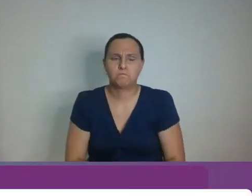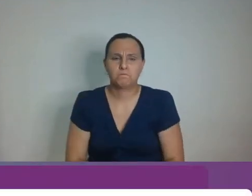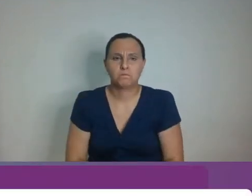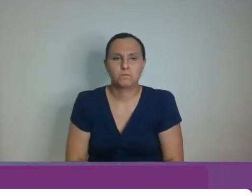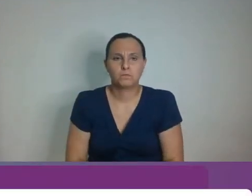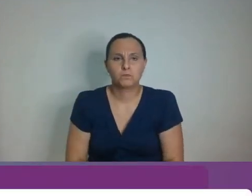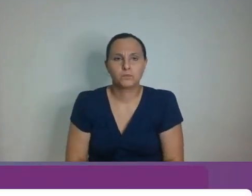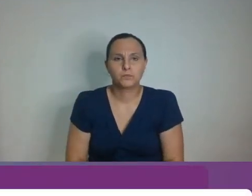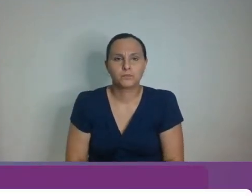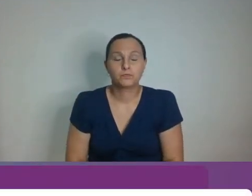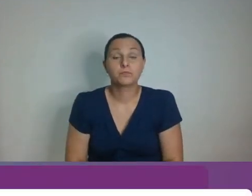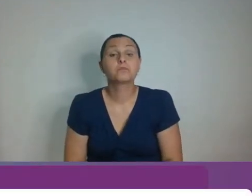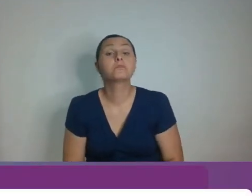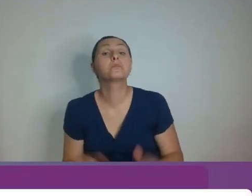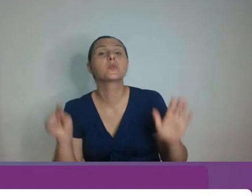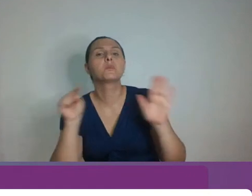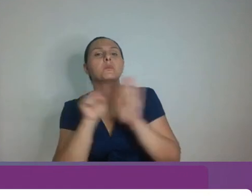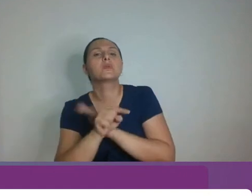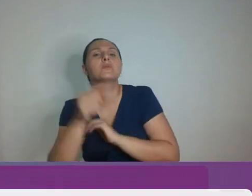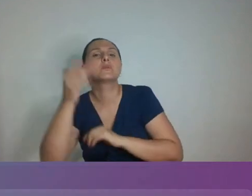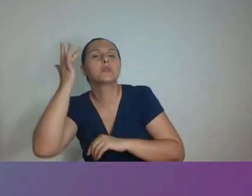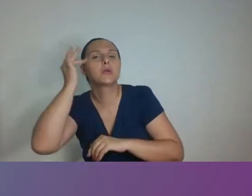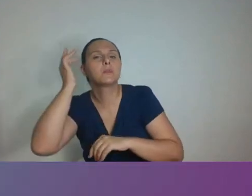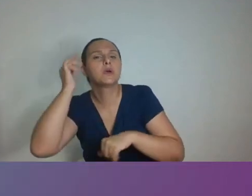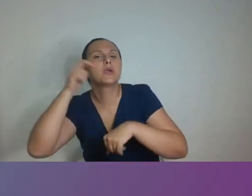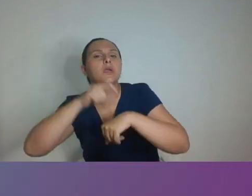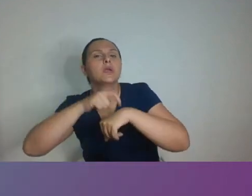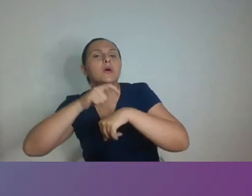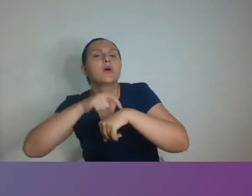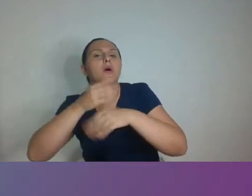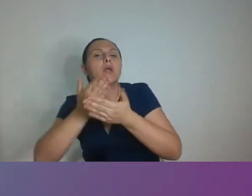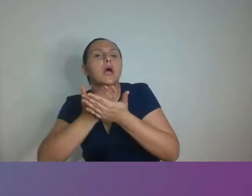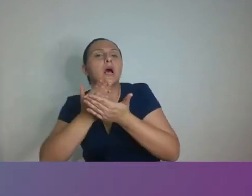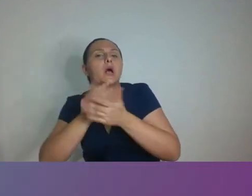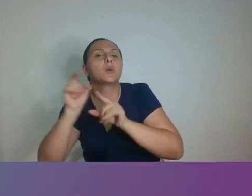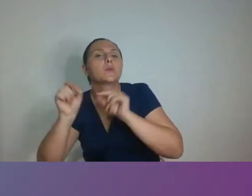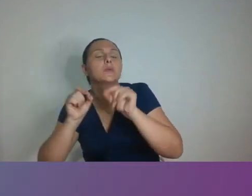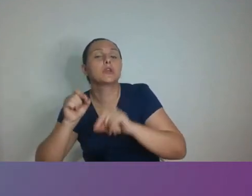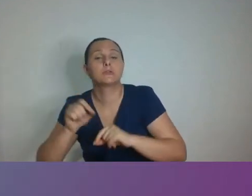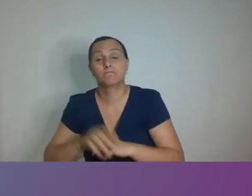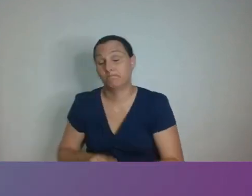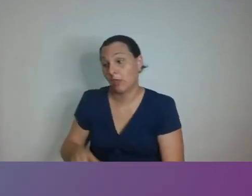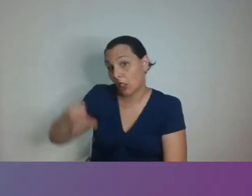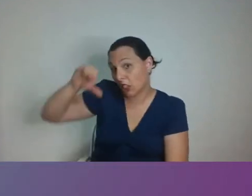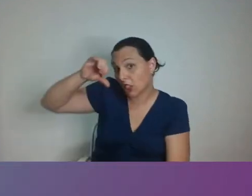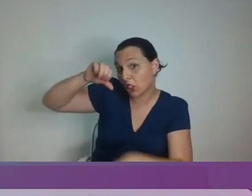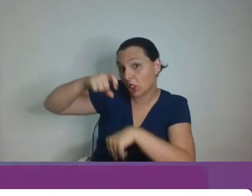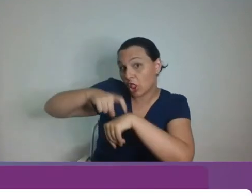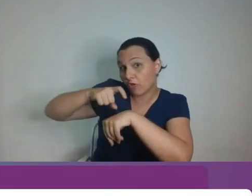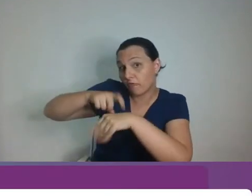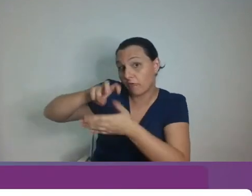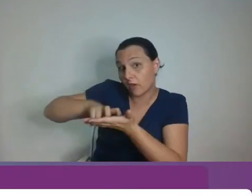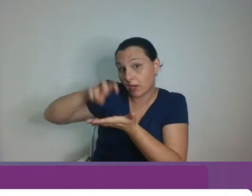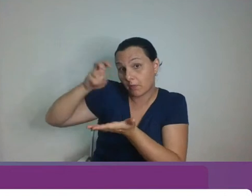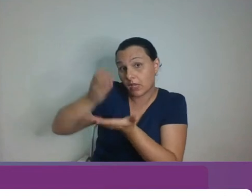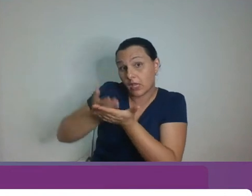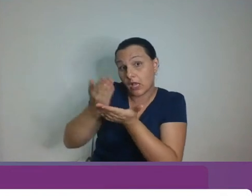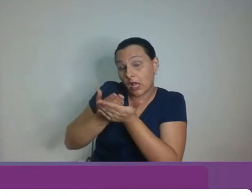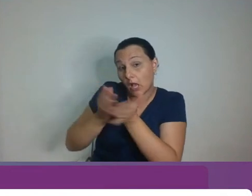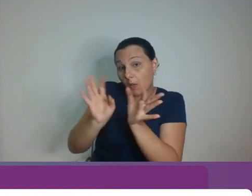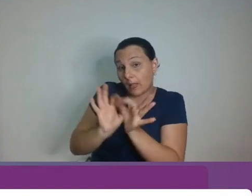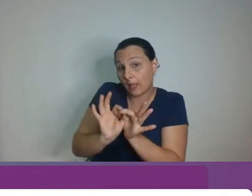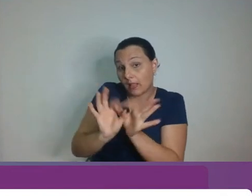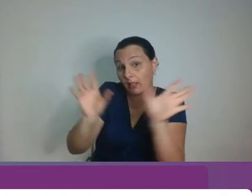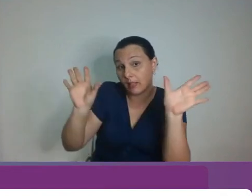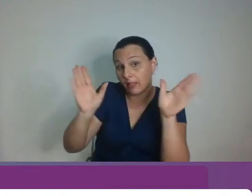Qual a hora da aula de amanhã? 9 horas da manhã, a aula está liberada para vocês, tá bom? 9 horas da manhã. Tenho muita